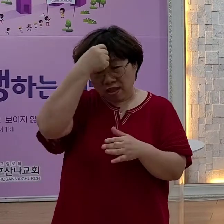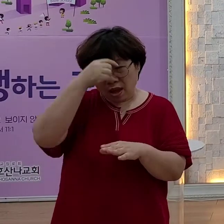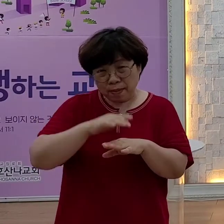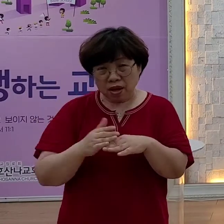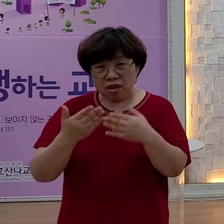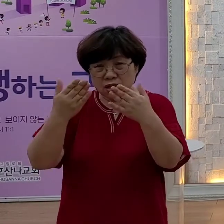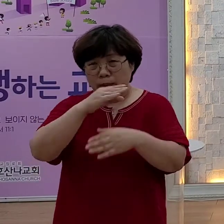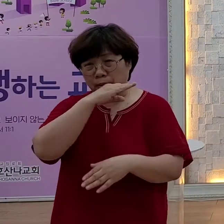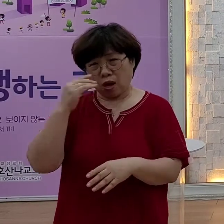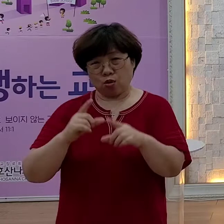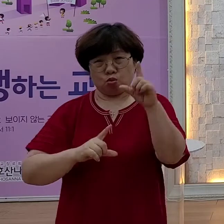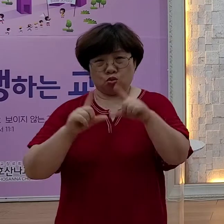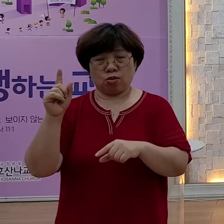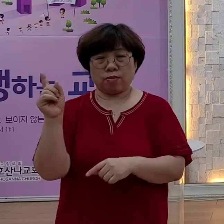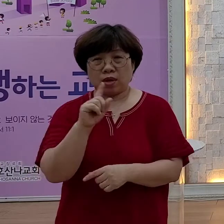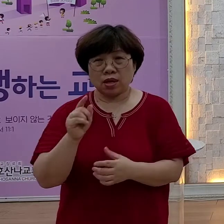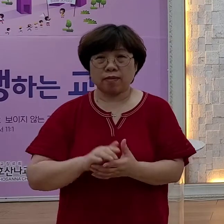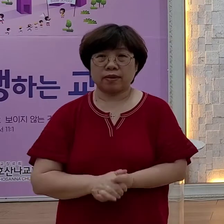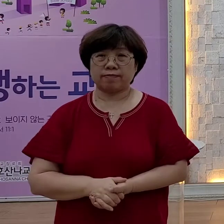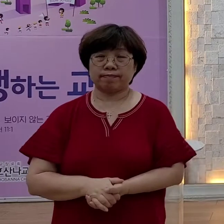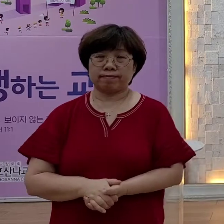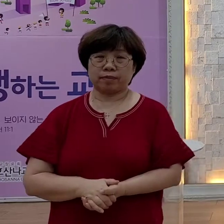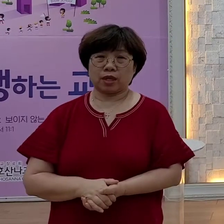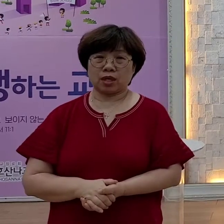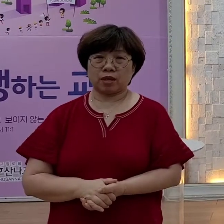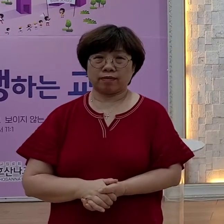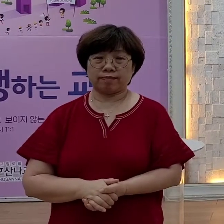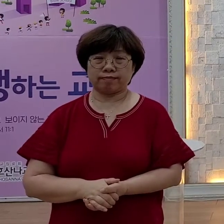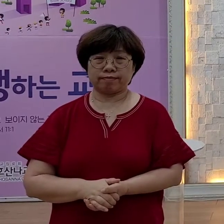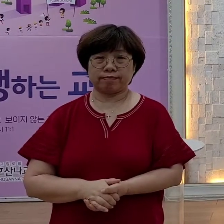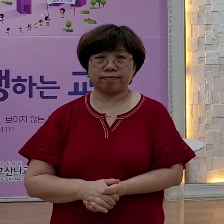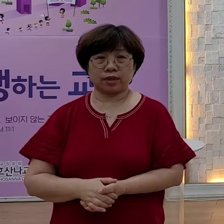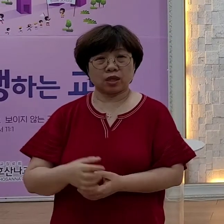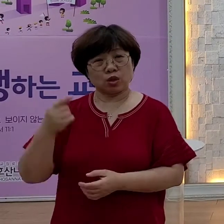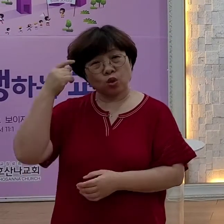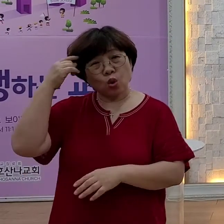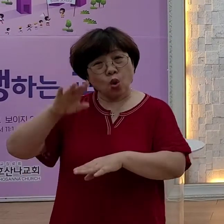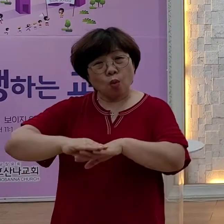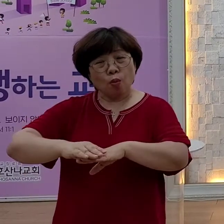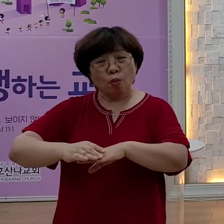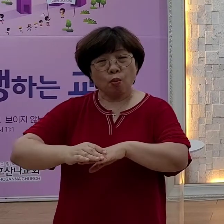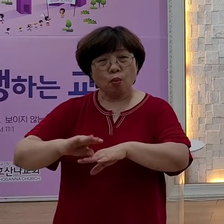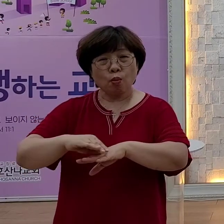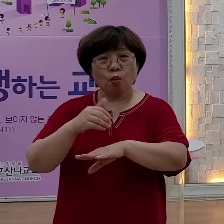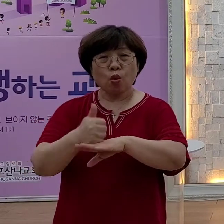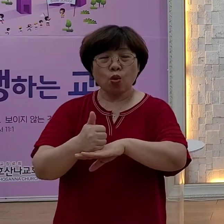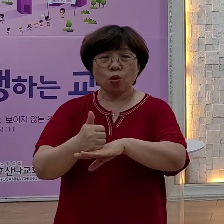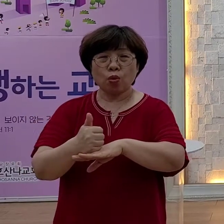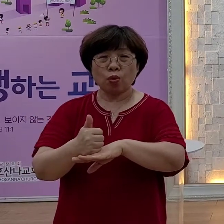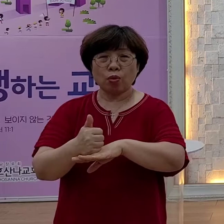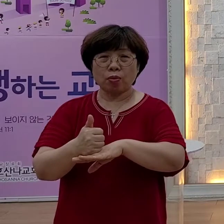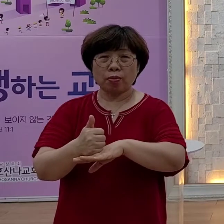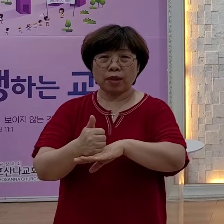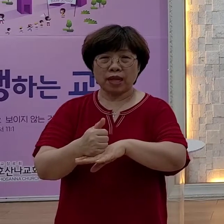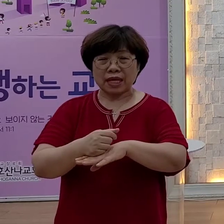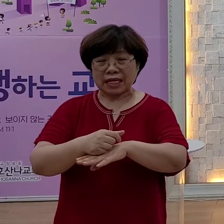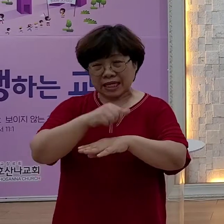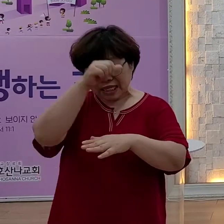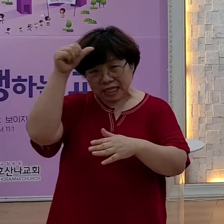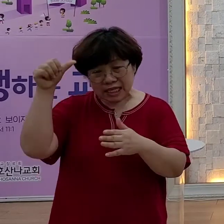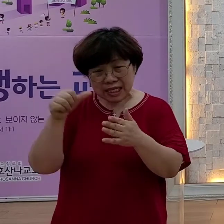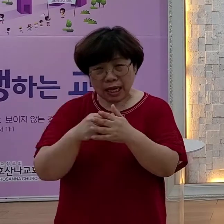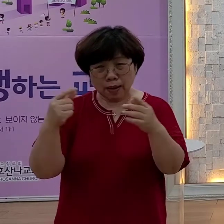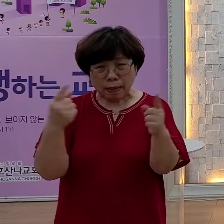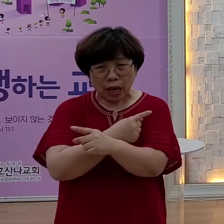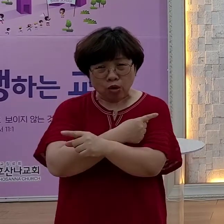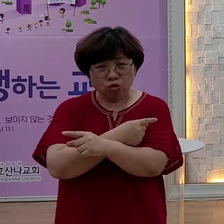7절 말씀은 자, 이 솔로몬 인생의 터닝 포인트가 된 게 바로 이 예배라고 그랬어요.